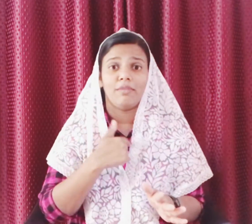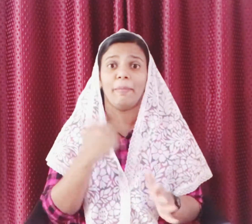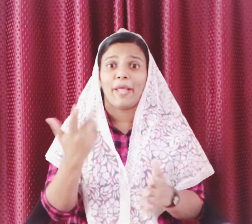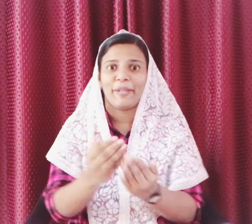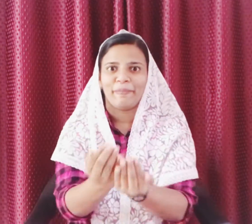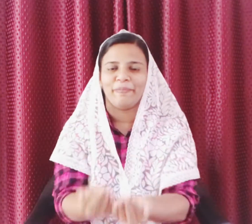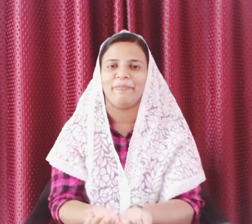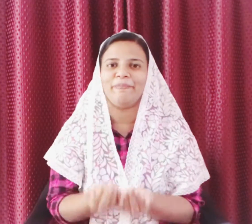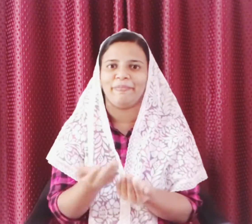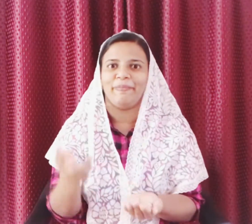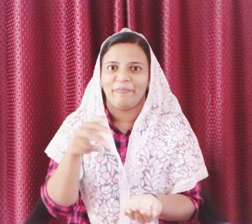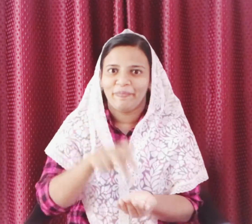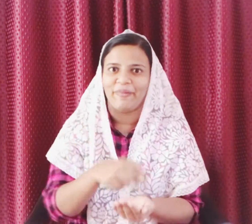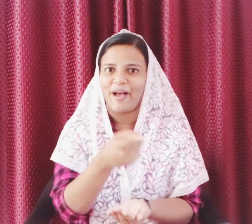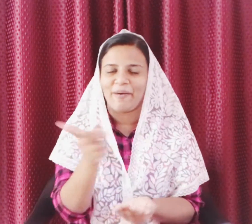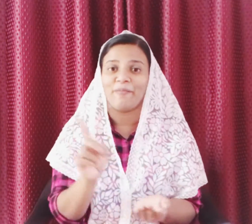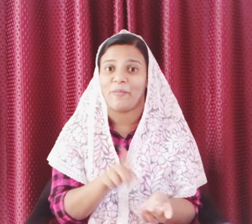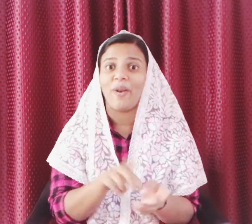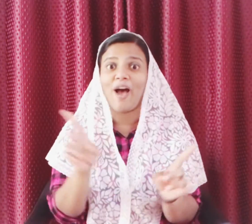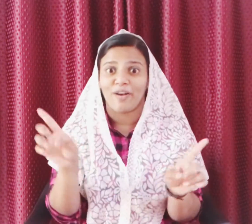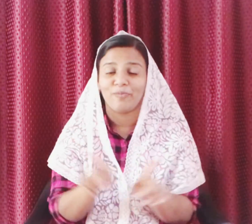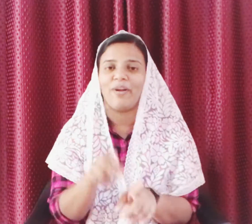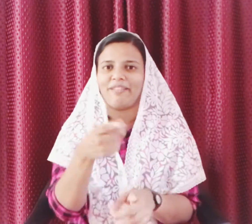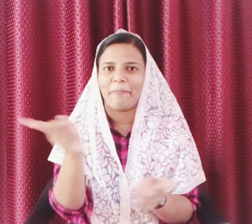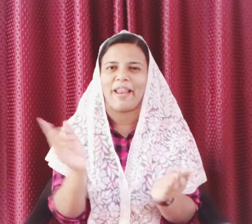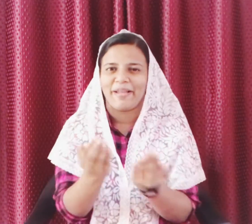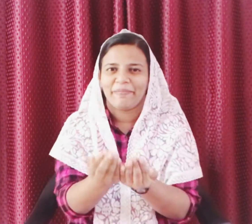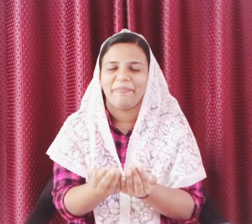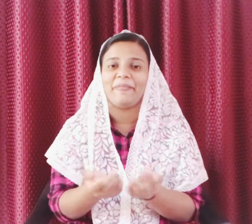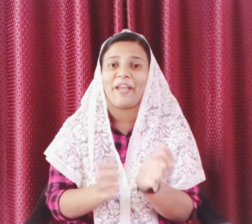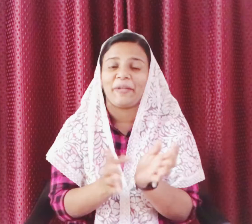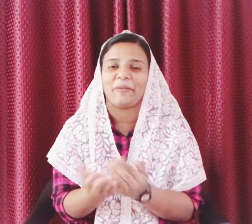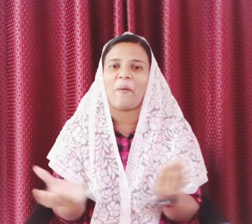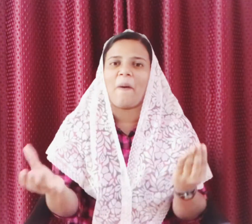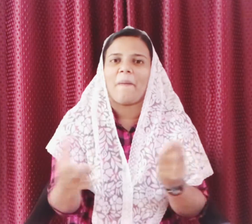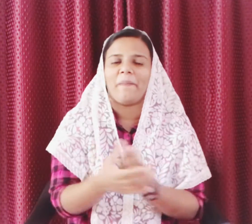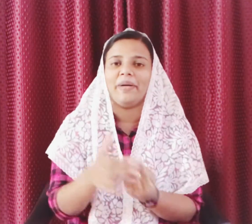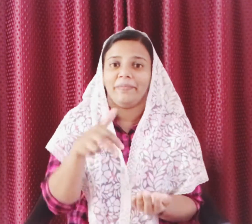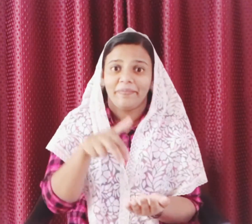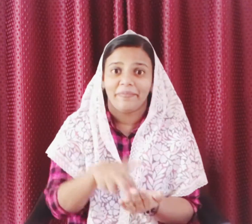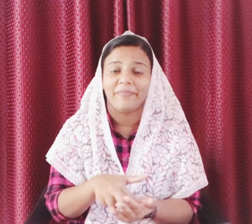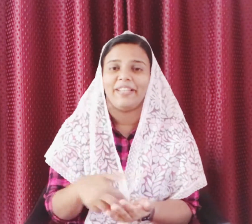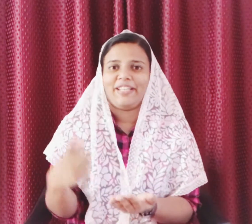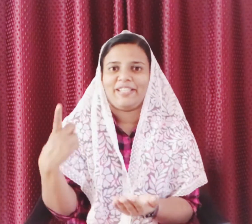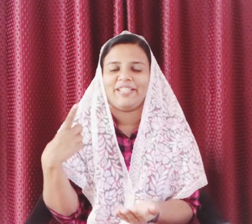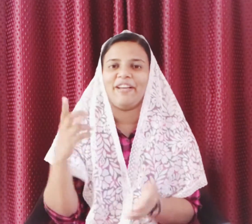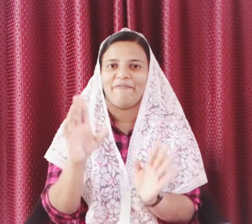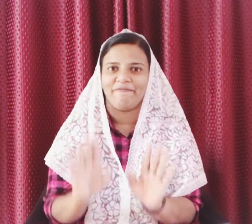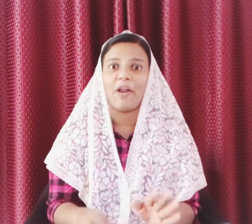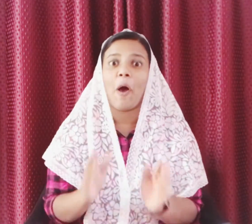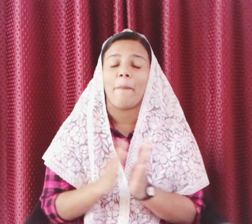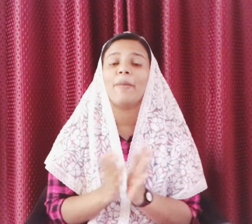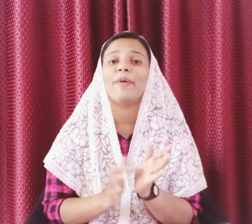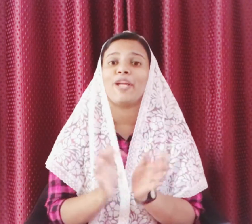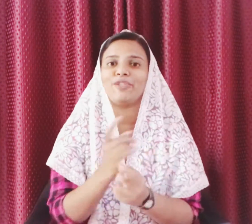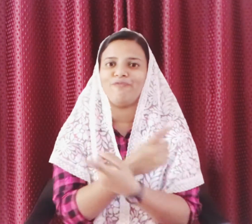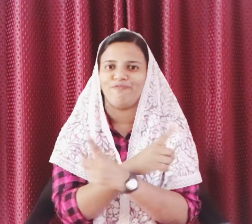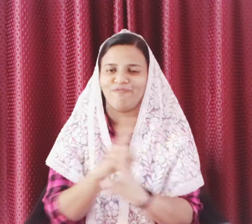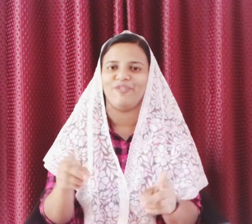നമ്മൾ പെട്ടകത്തിനകത്തായിരിക്കണം, അവനോട് പറ്റിയിരുന്നു കൊള്ളണം. അങ്ങനെ പറ്റിയിരിക്കുമ്പോൾ കർത്താവ് എന്ത് ചെയ്യും? കർത്താവ് നമ്മളെ വിടുവിക്കും. ആമേൻ.